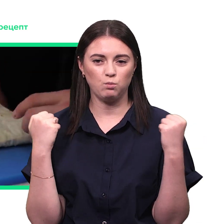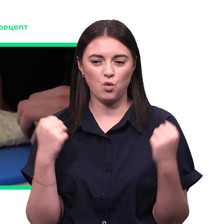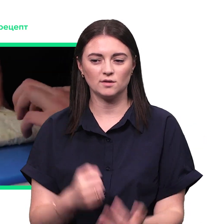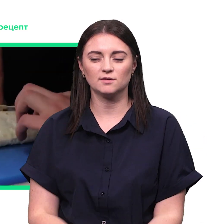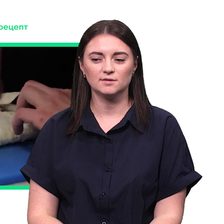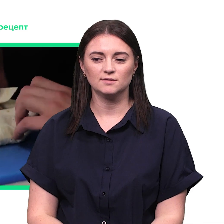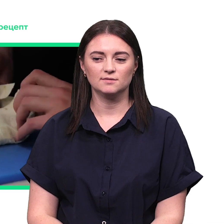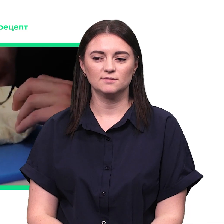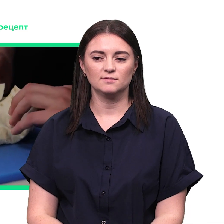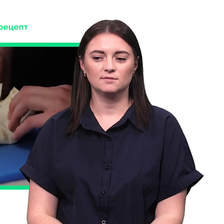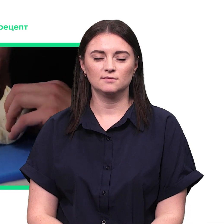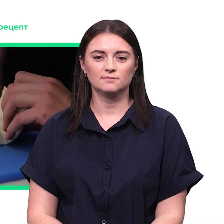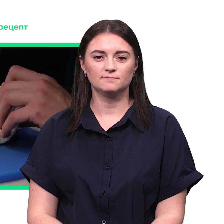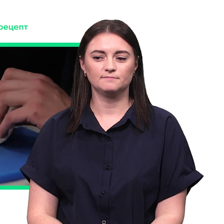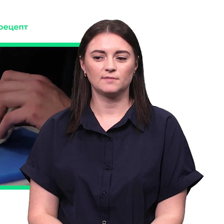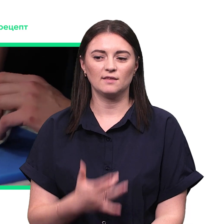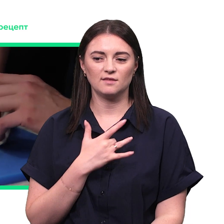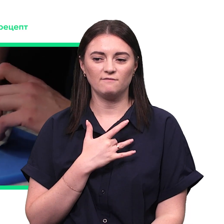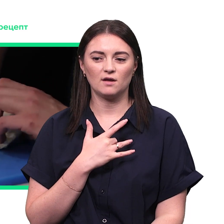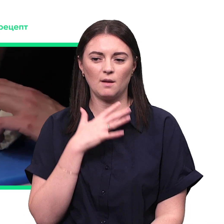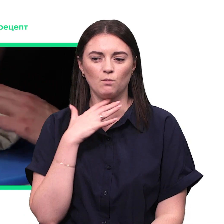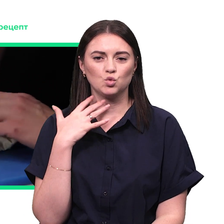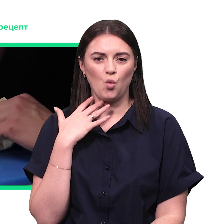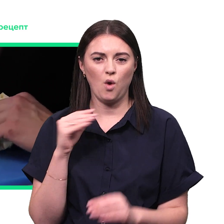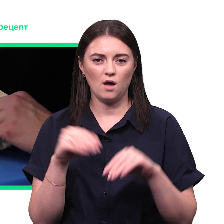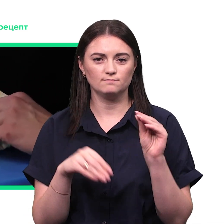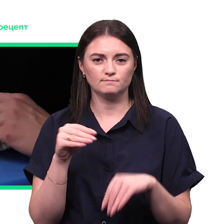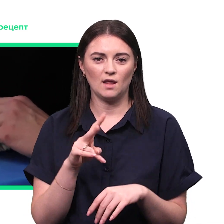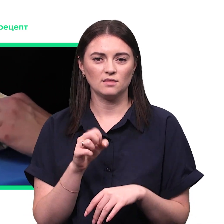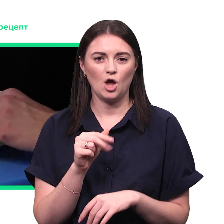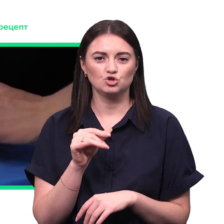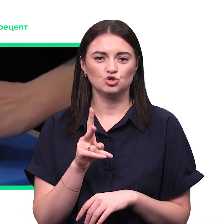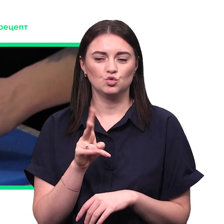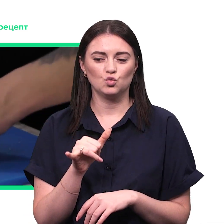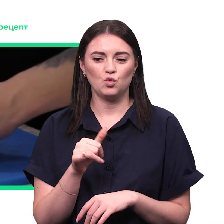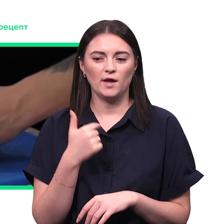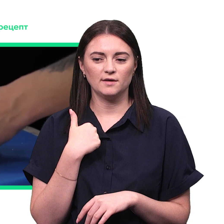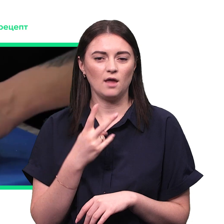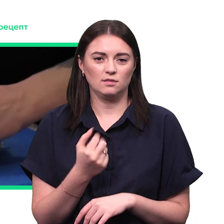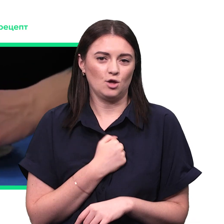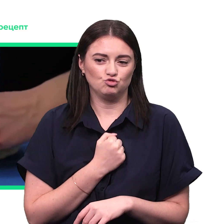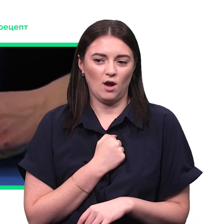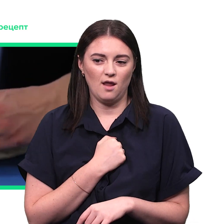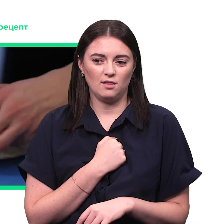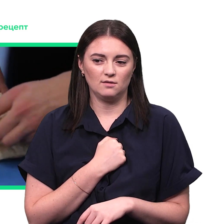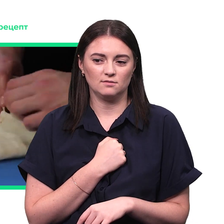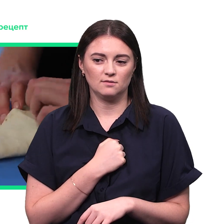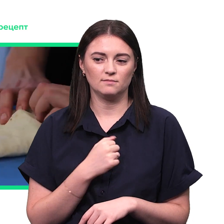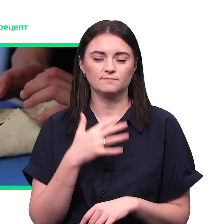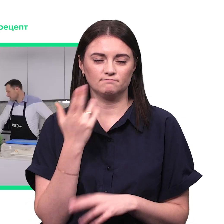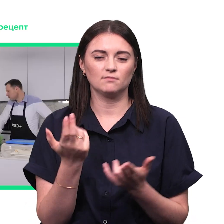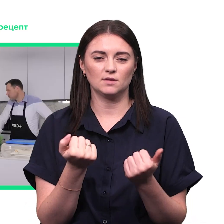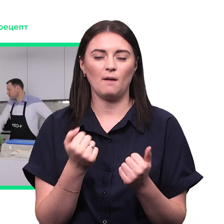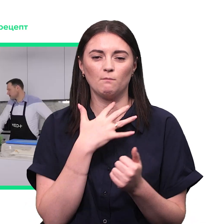Да. Так, сейчас. Наверное, многовато, малость начинки. Ну, я не жалел да, для себя.